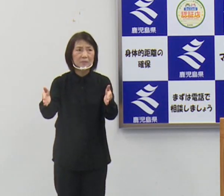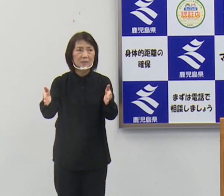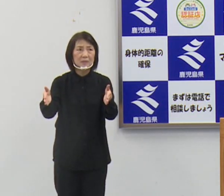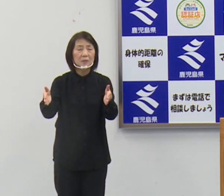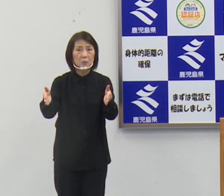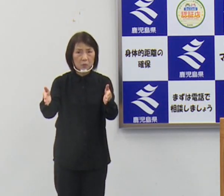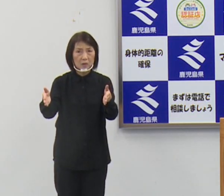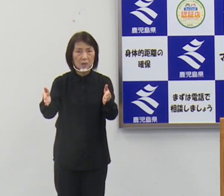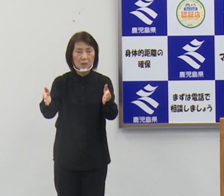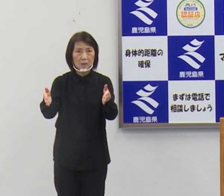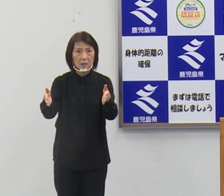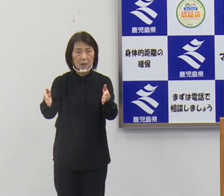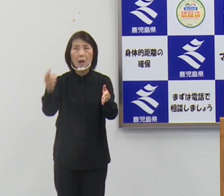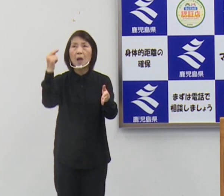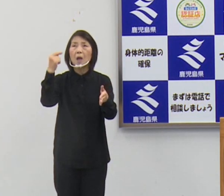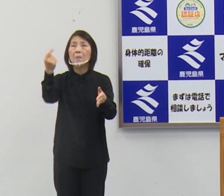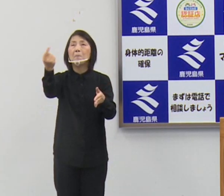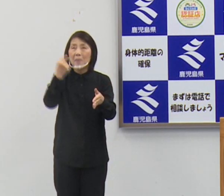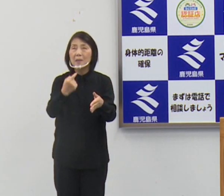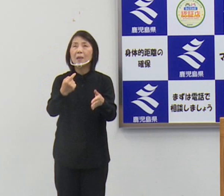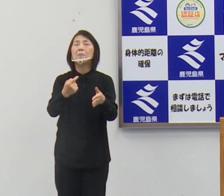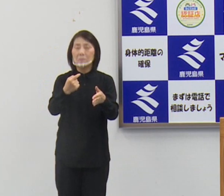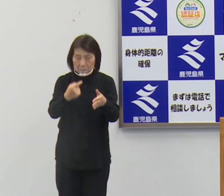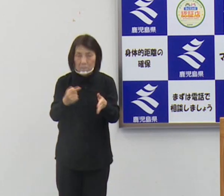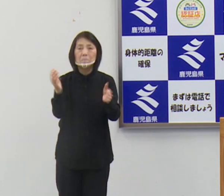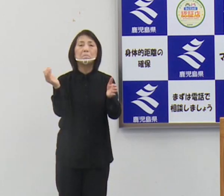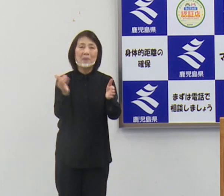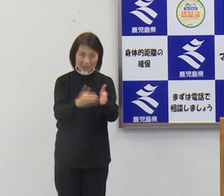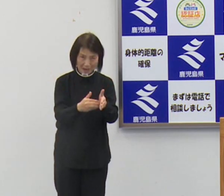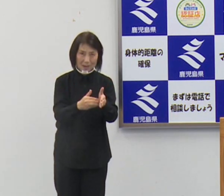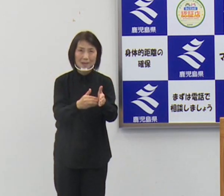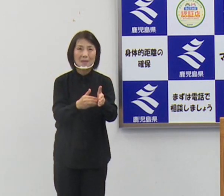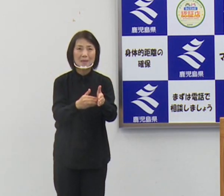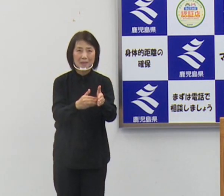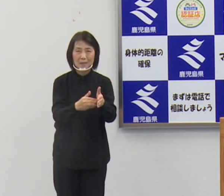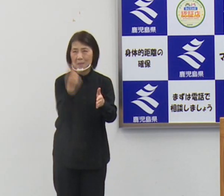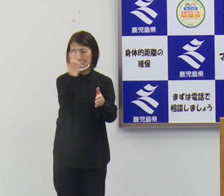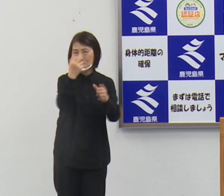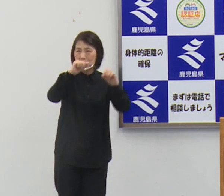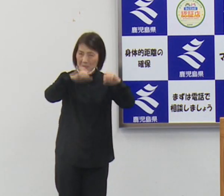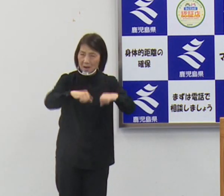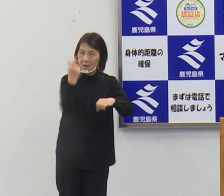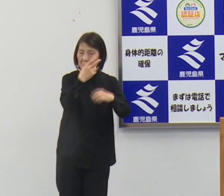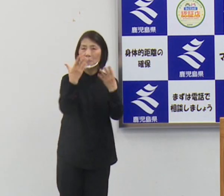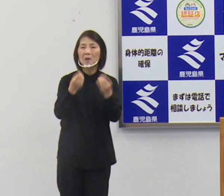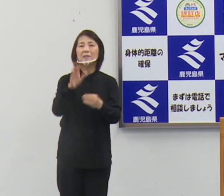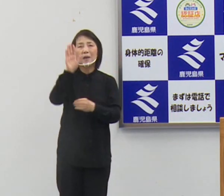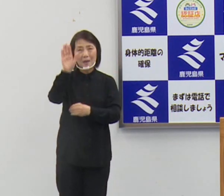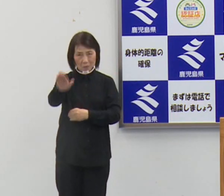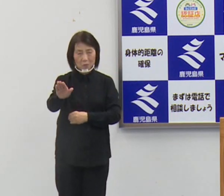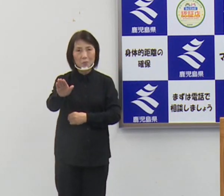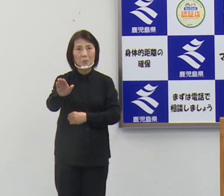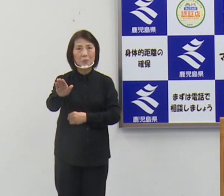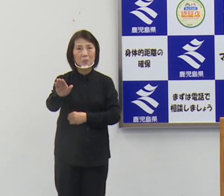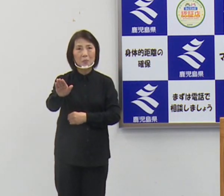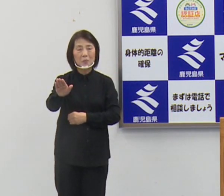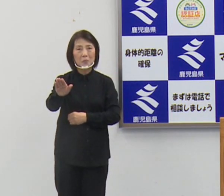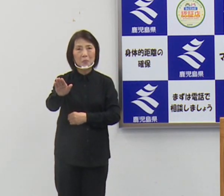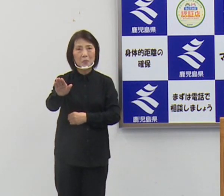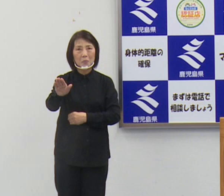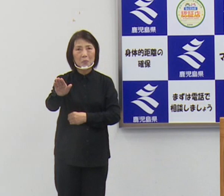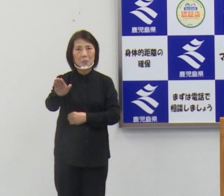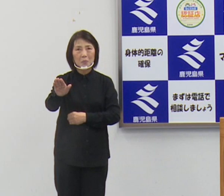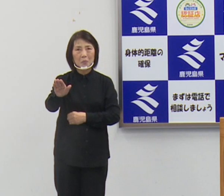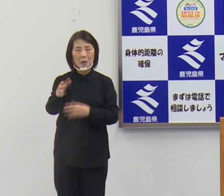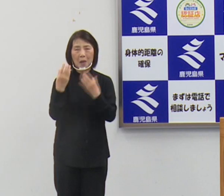に命令に応じているかどうかということをもう一回確認の調査をして、で、